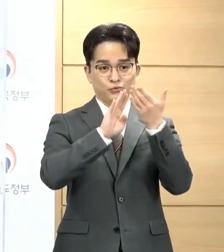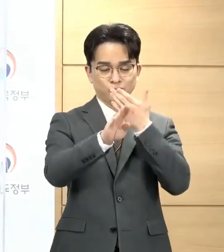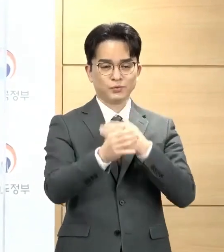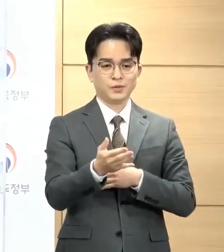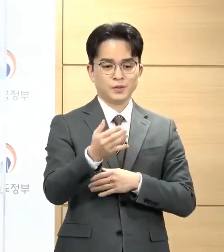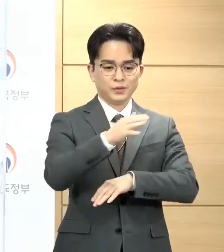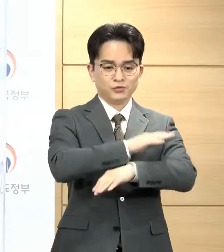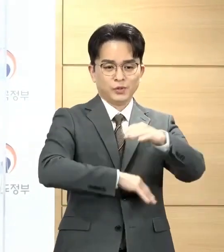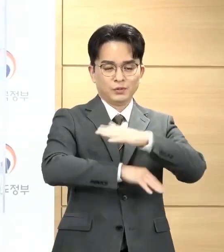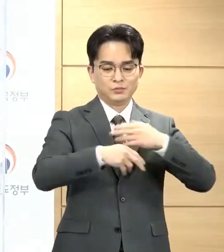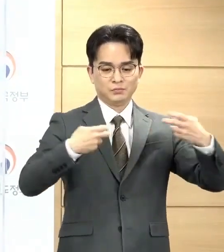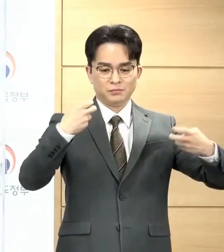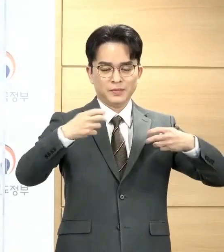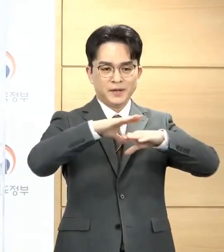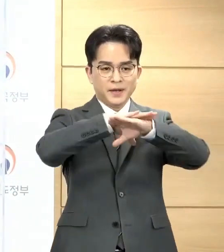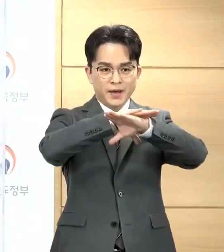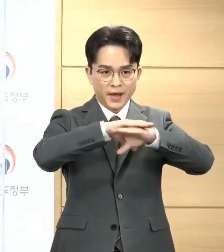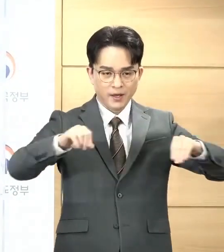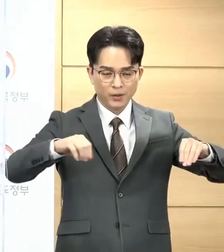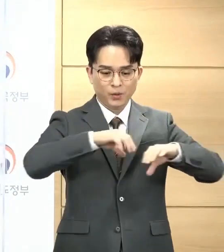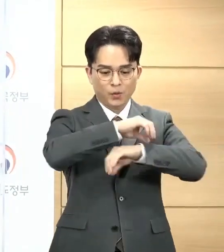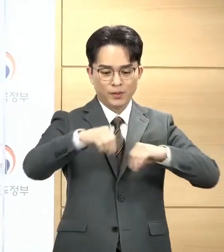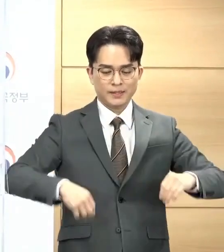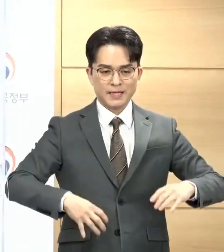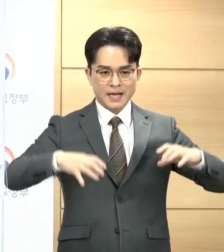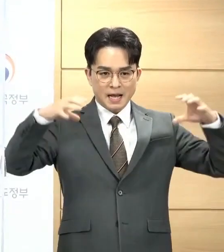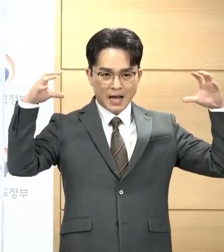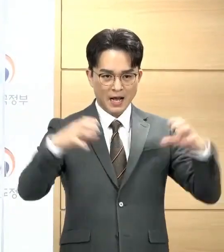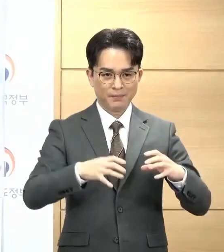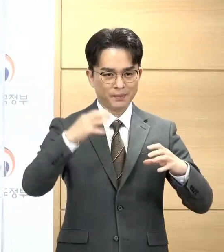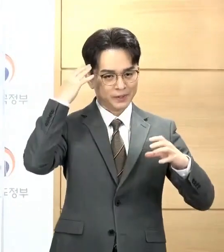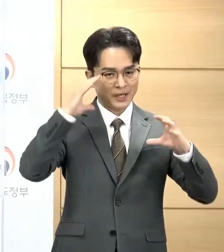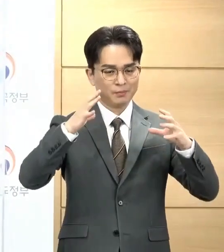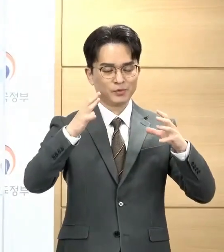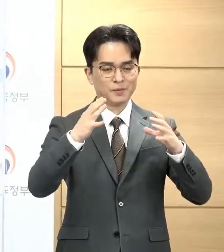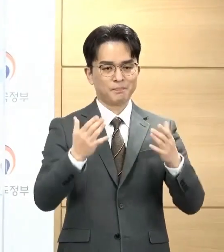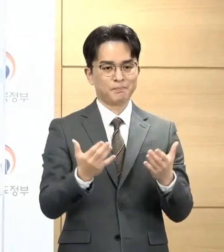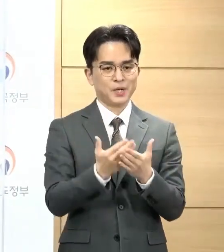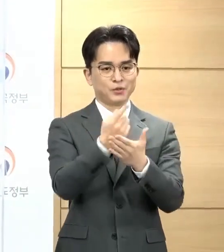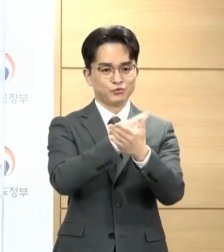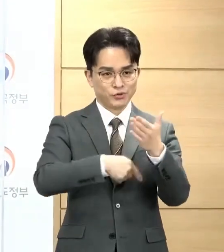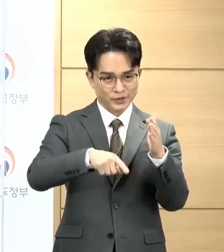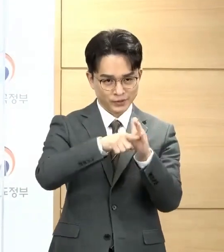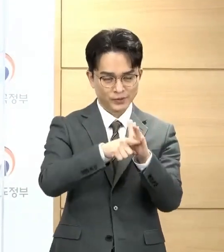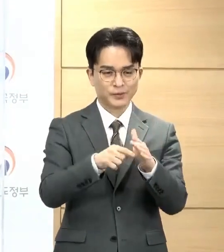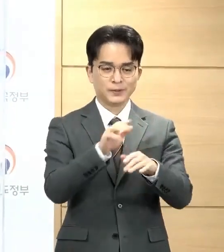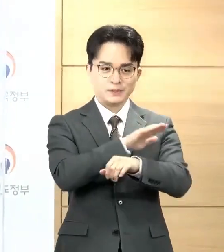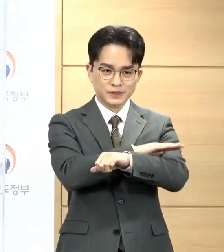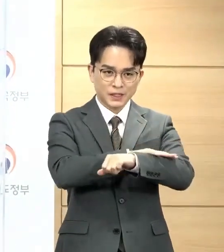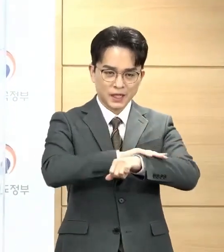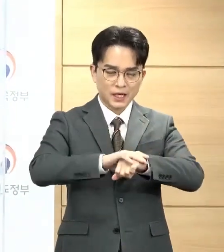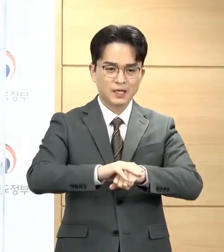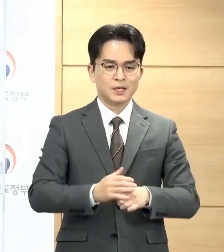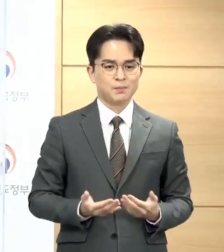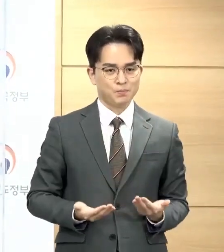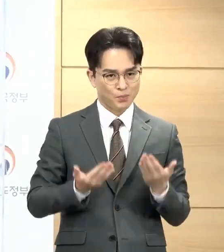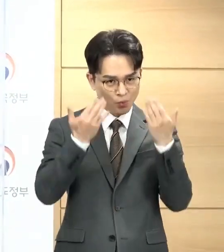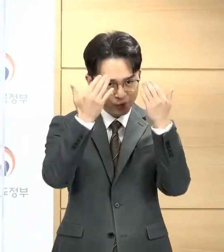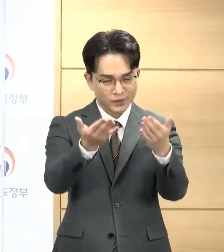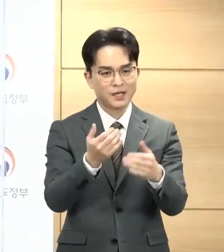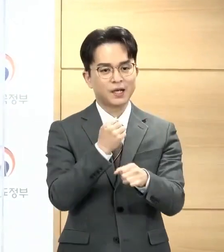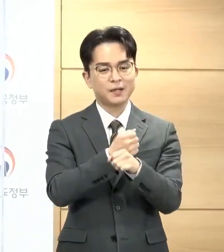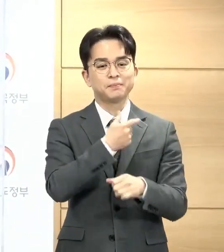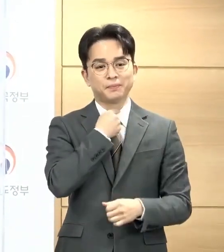대한민국의 발전을 위해서 모두 힘을 함께 모으는 계기를 마련하고자 하였습니다 아울러